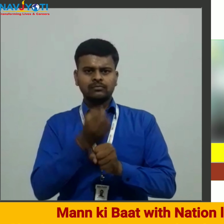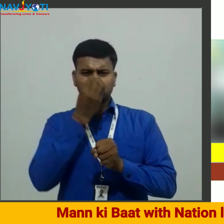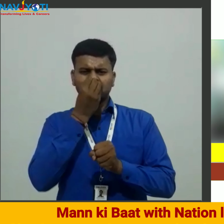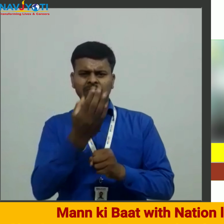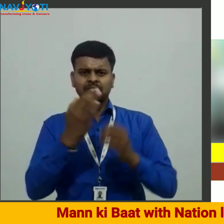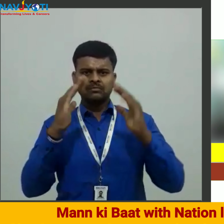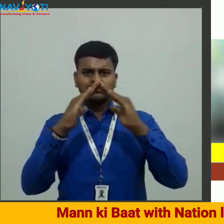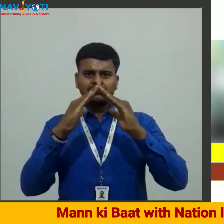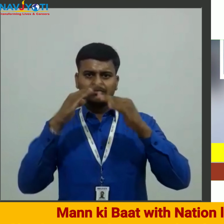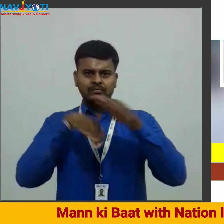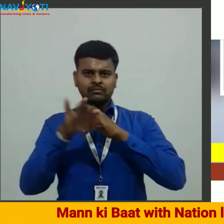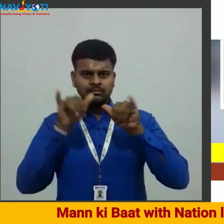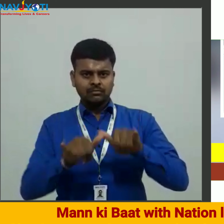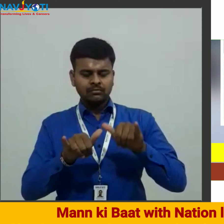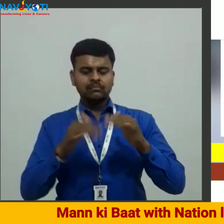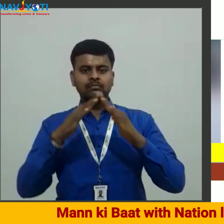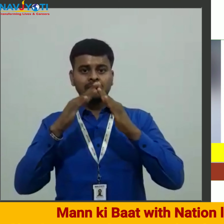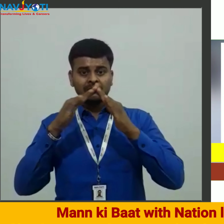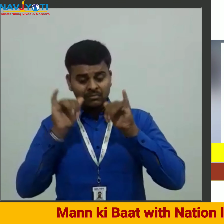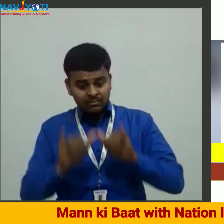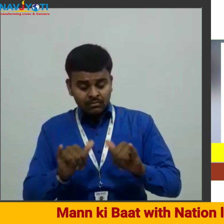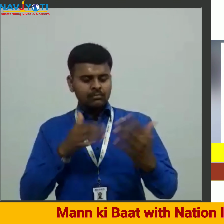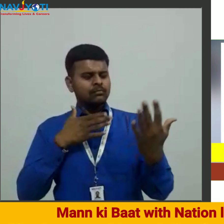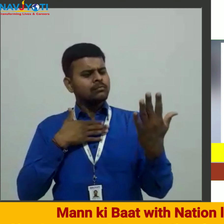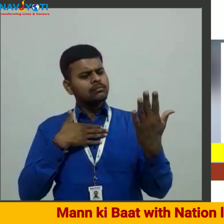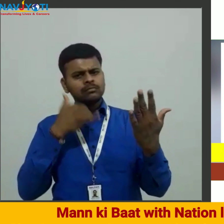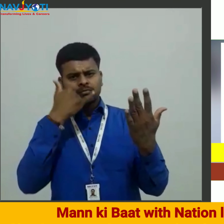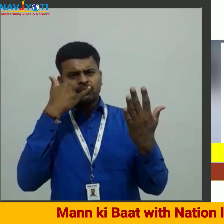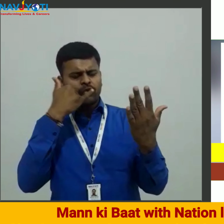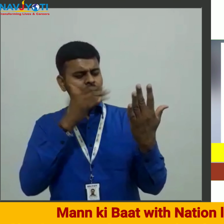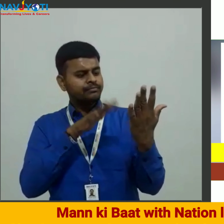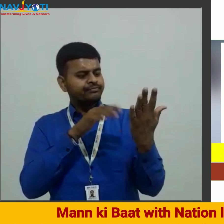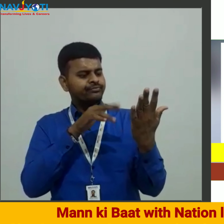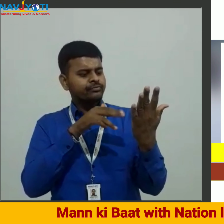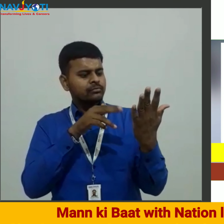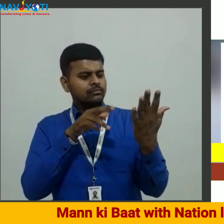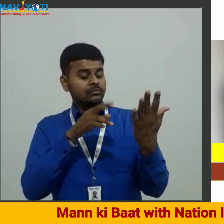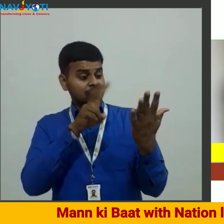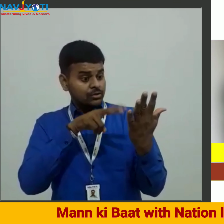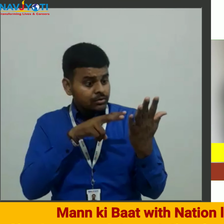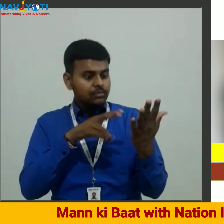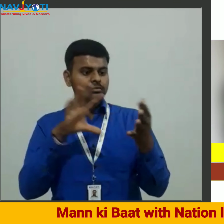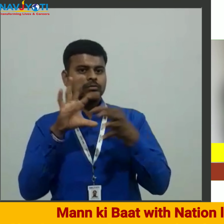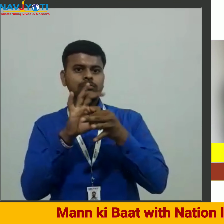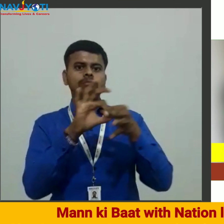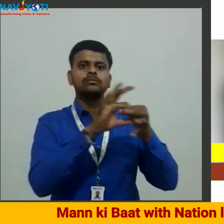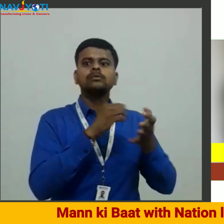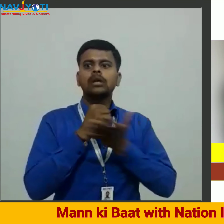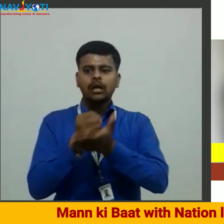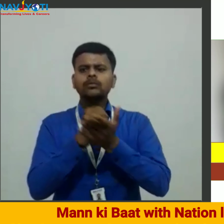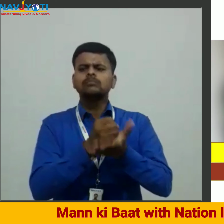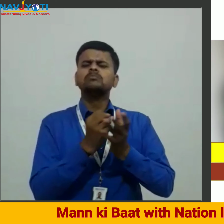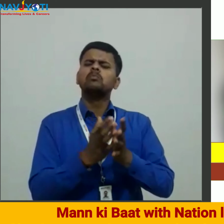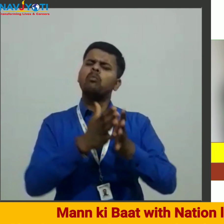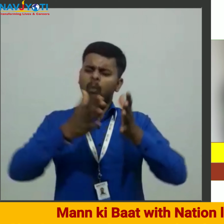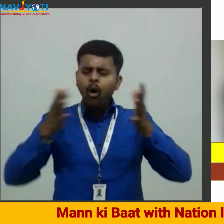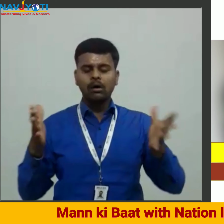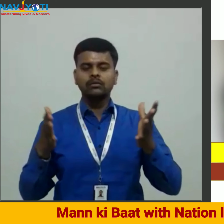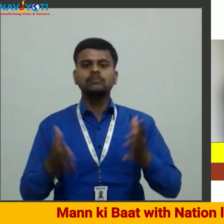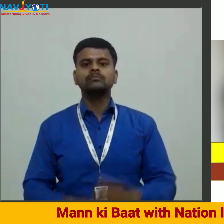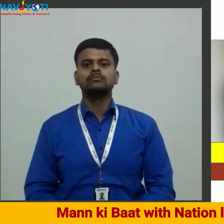को अपना प्लेटफॉर्म बना लिया है। ये लोग स्थानीय स्तर पर क्राइसिस मैनेजमेंट प्लान बनाने वालों